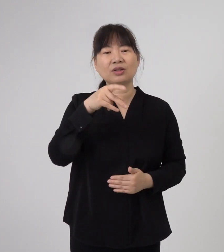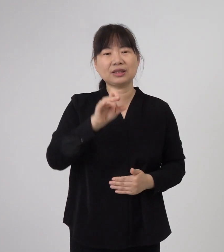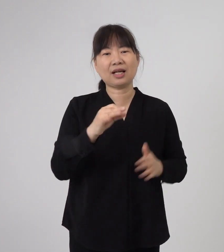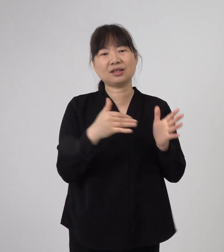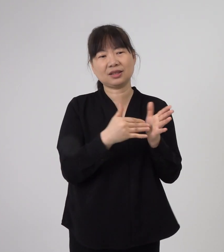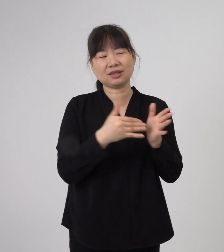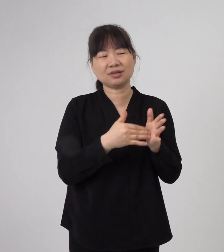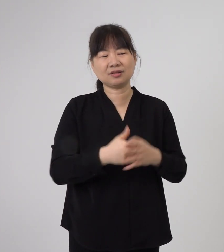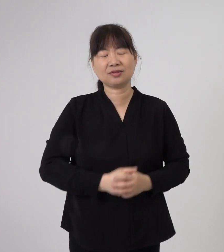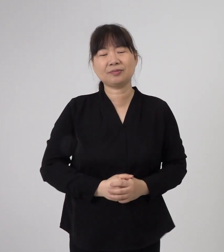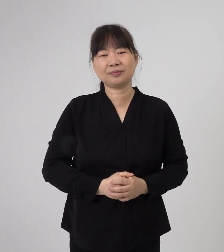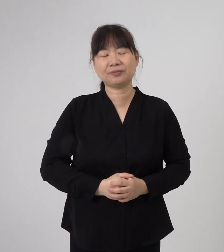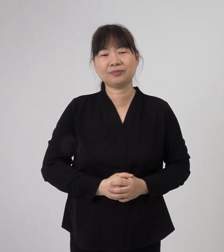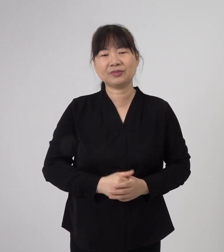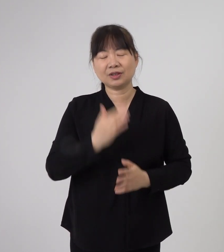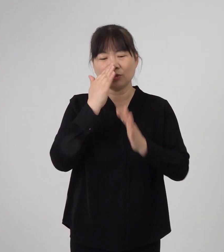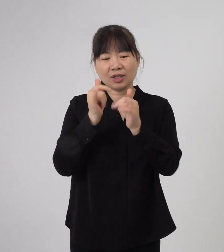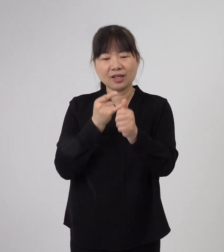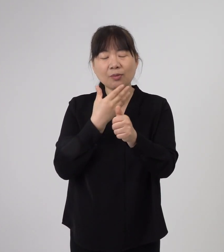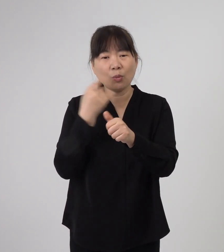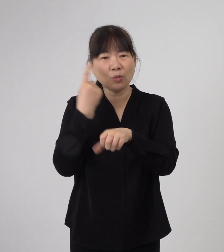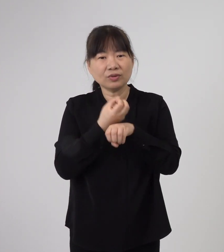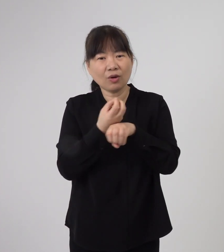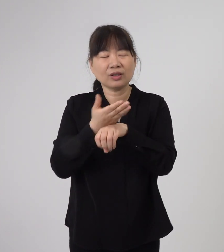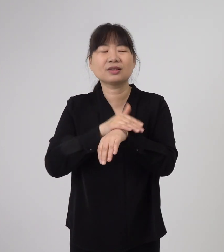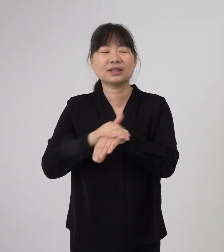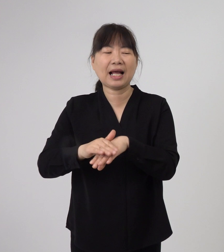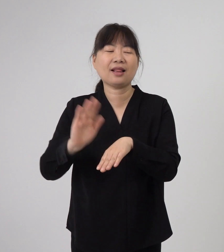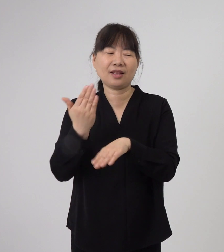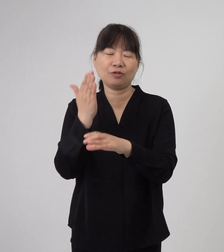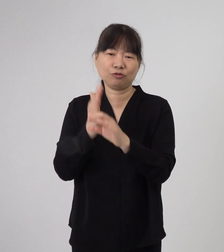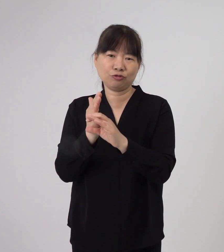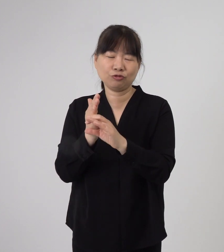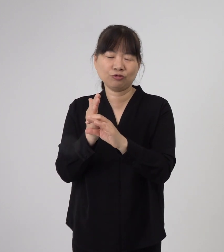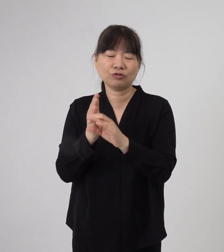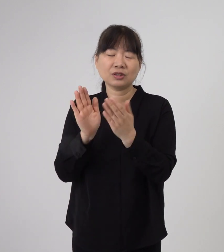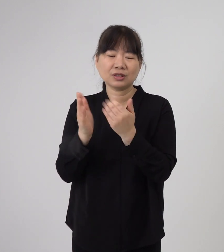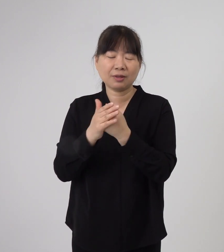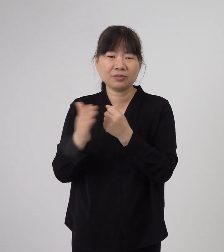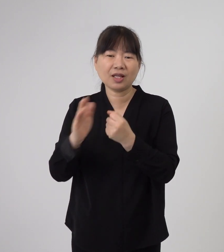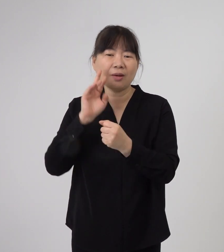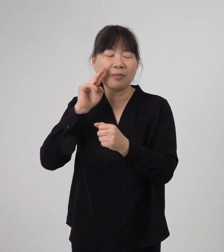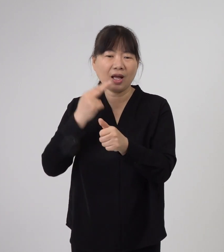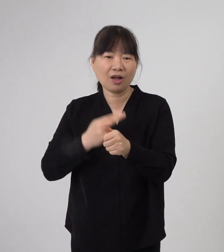일이 잘 되고 있었어요. 그러니까 바울이 다음 절,